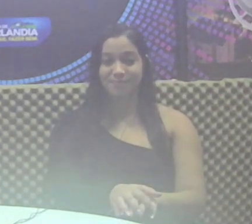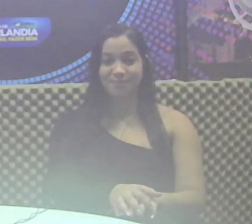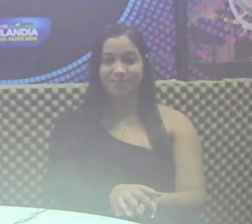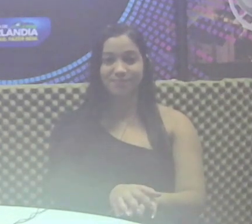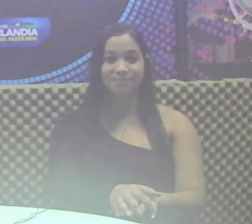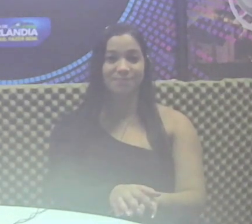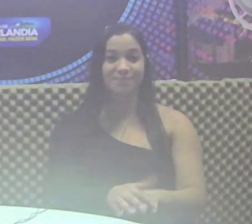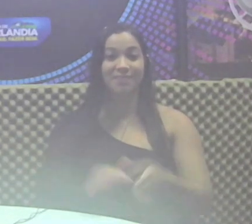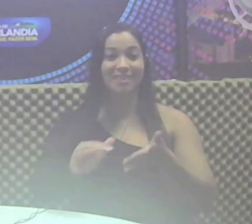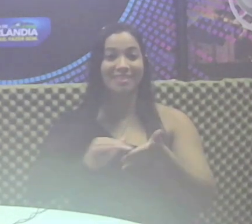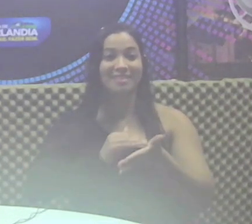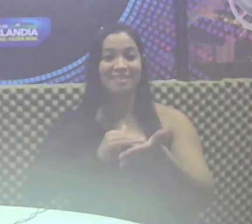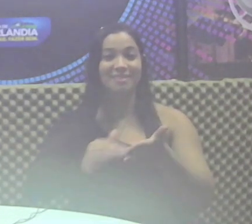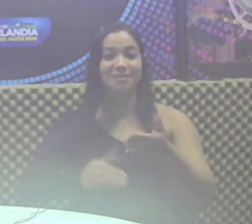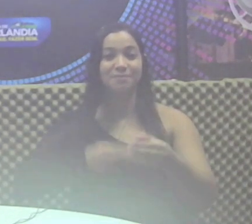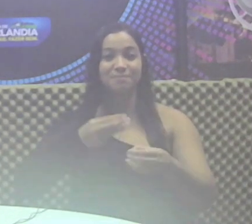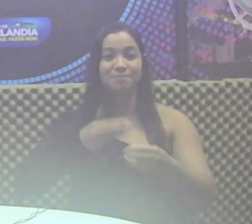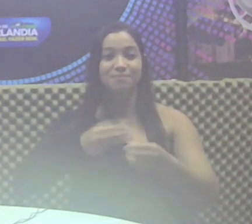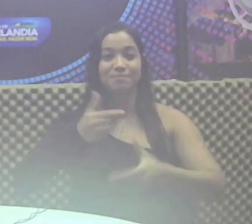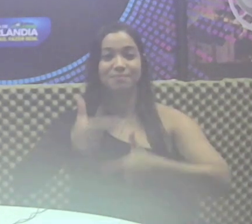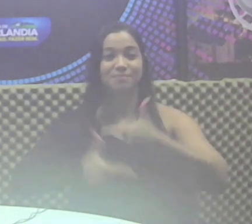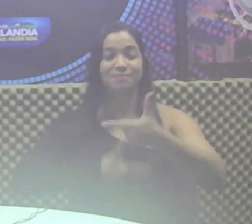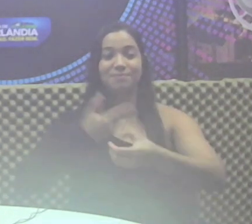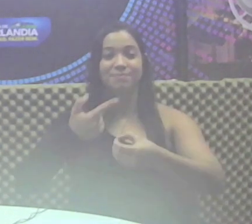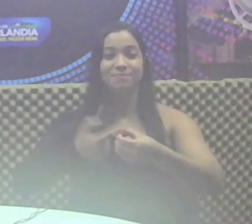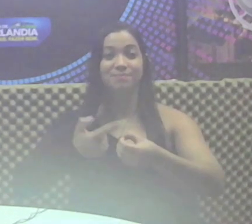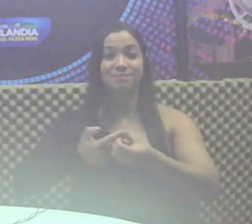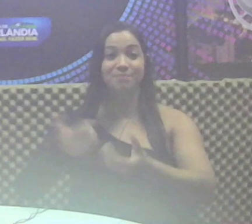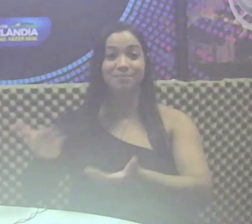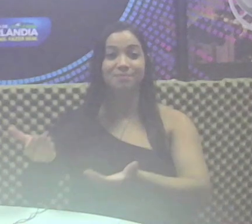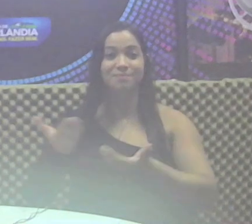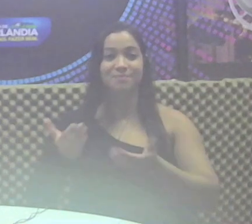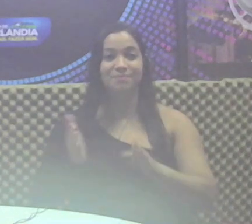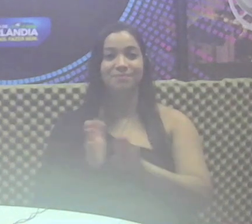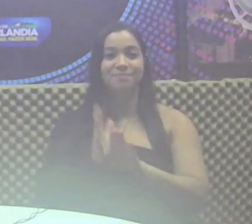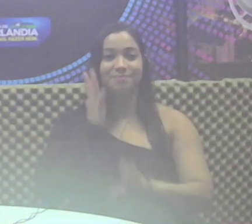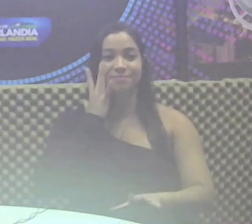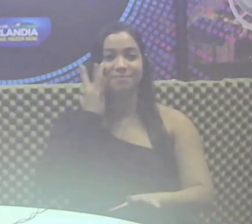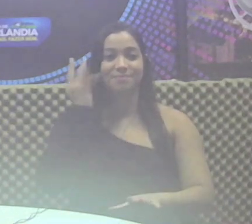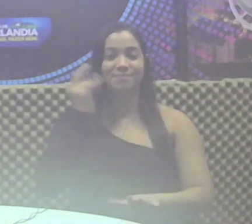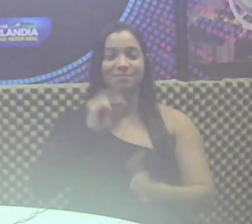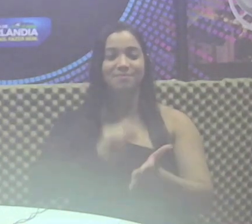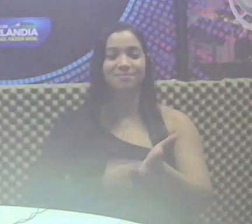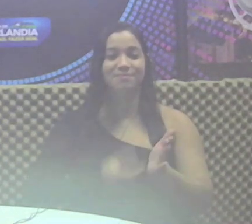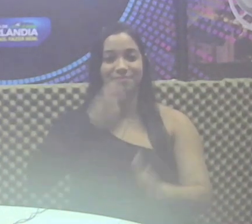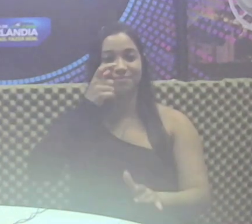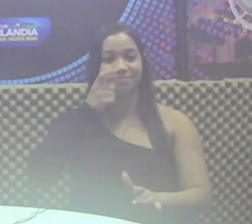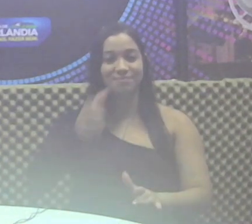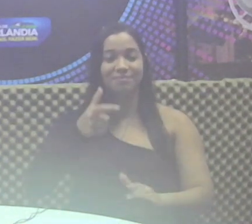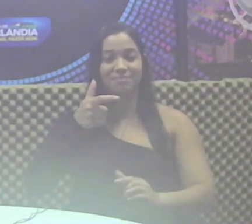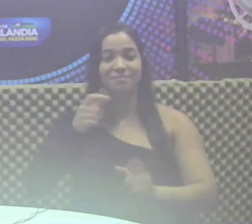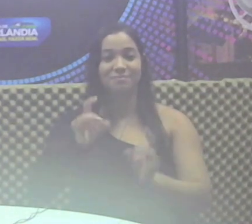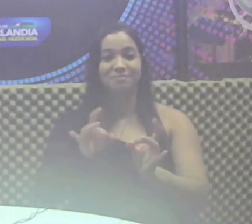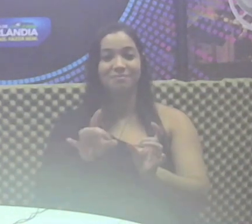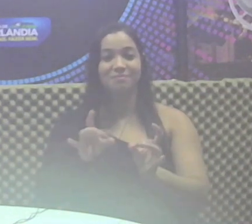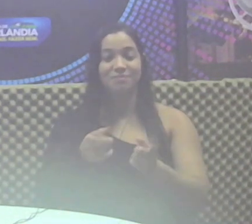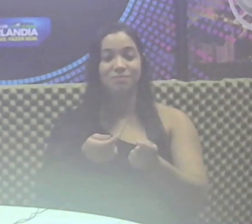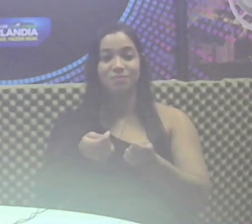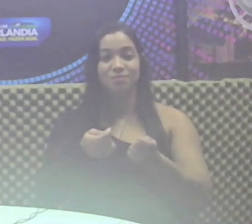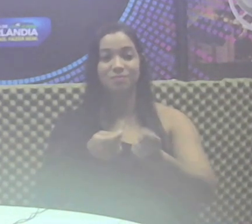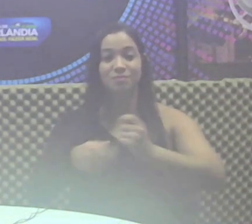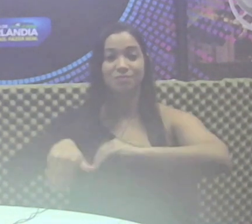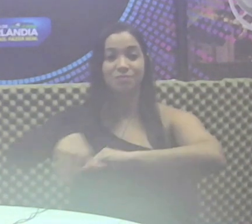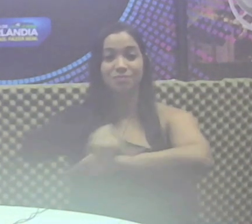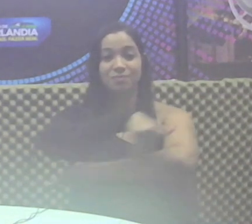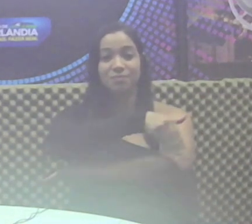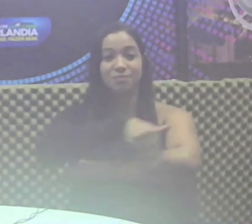A Secretaria Municipal de Serviços Urbanos recebe até amanhã inscrições de interessados em exercer o comércio e prestação de